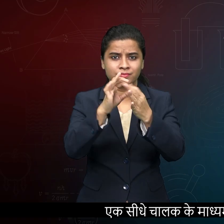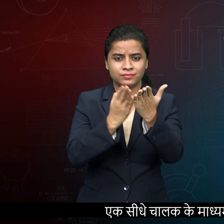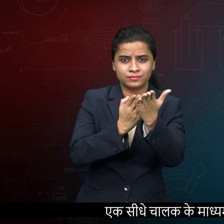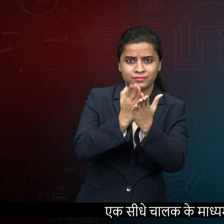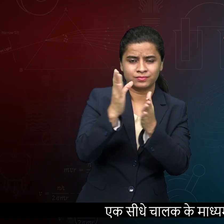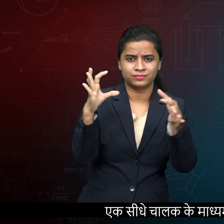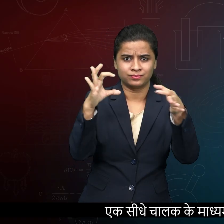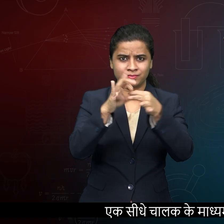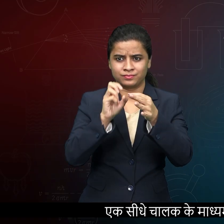चुंबकीय क्षेत्र।